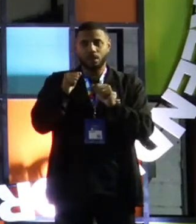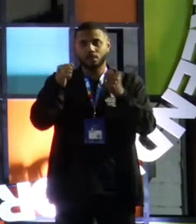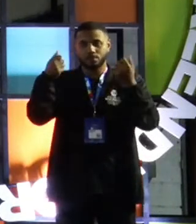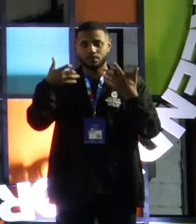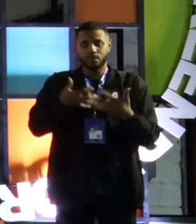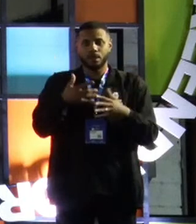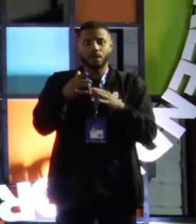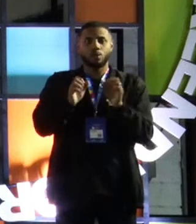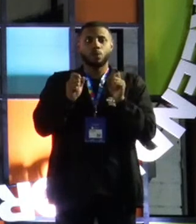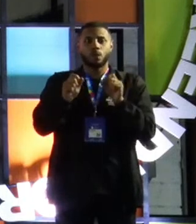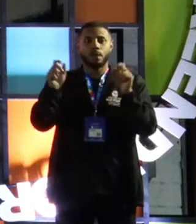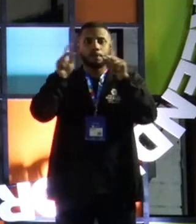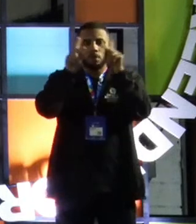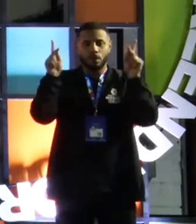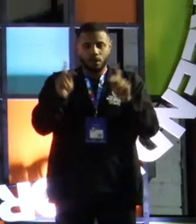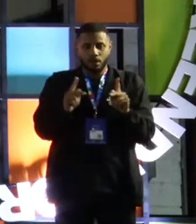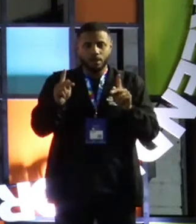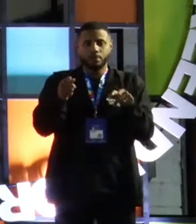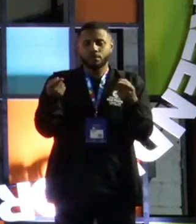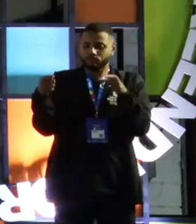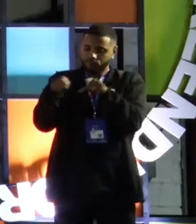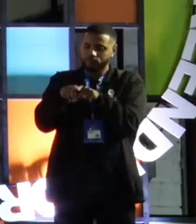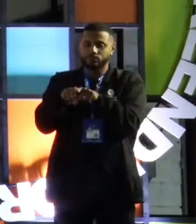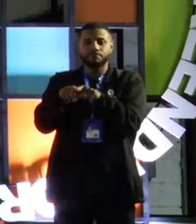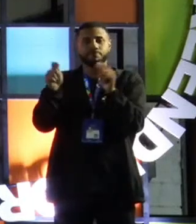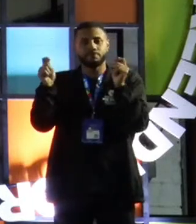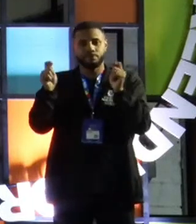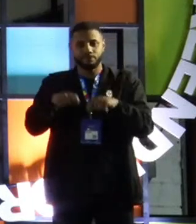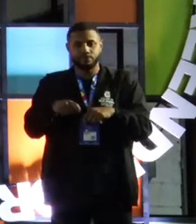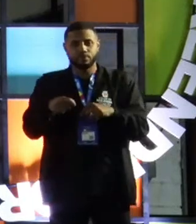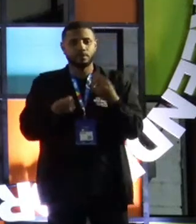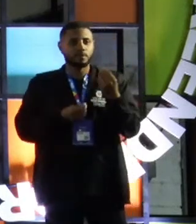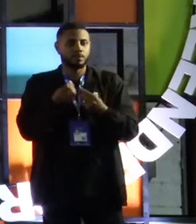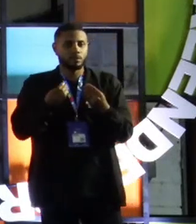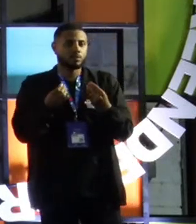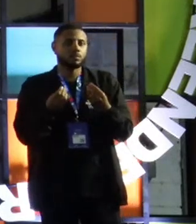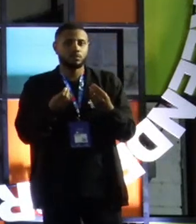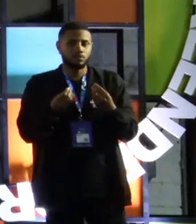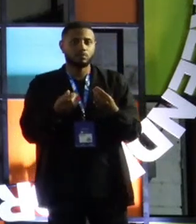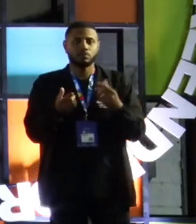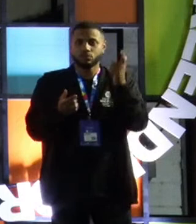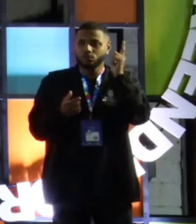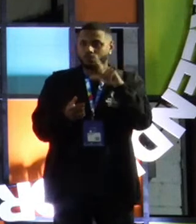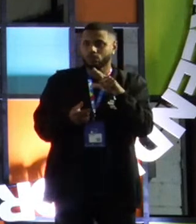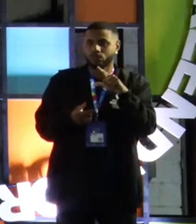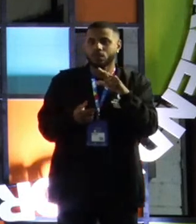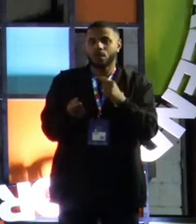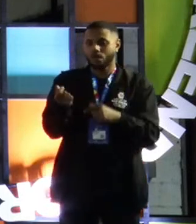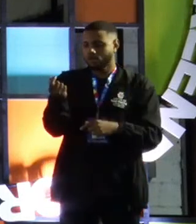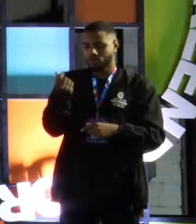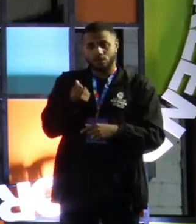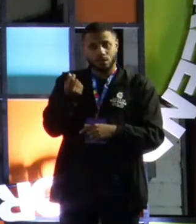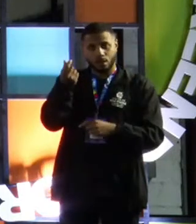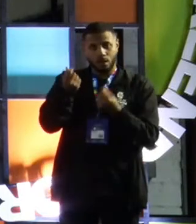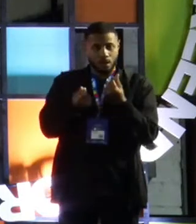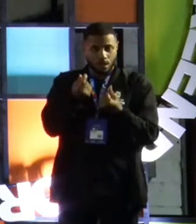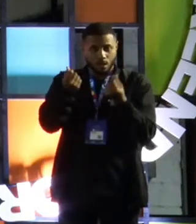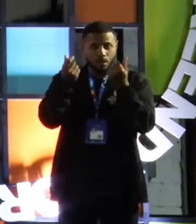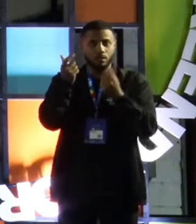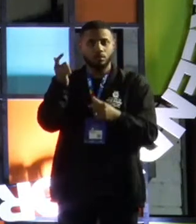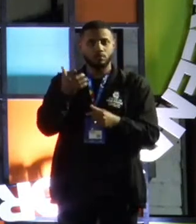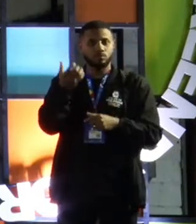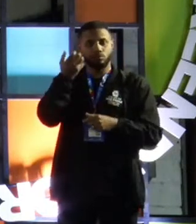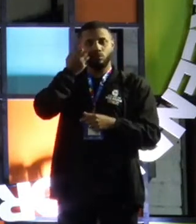sobre programa de afiliação, de afiliados, as formas que você tem para ganhar dinheiro ali na internet vendendo mais,